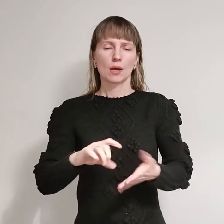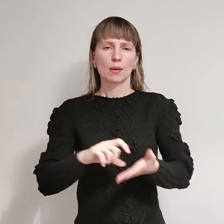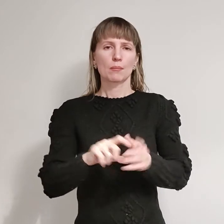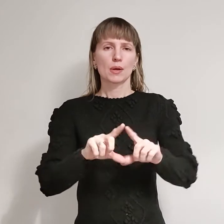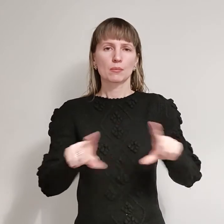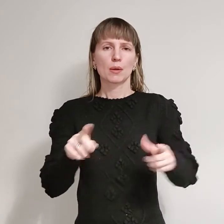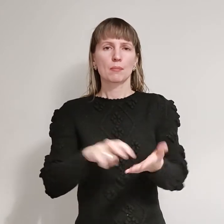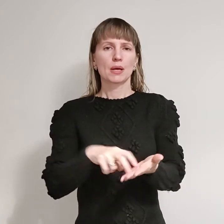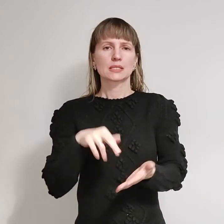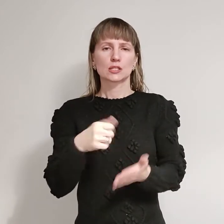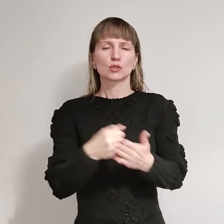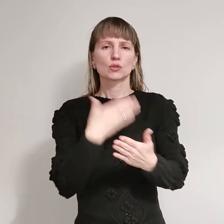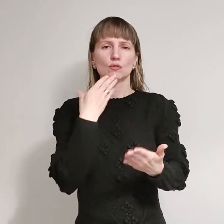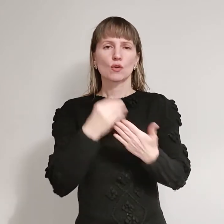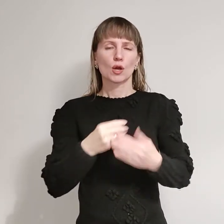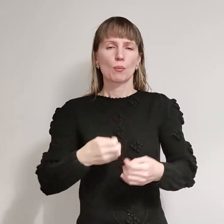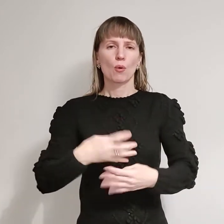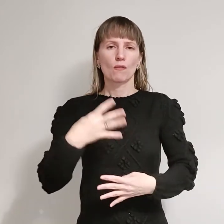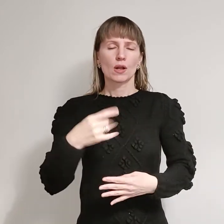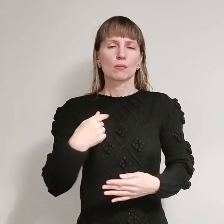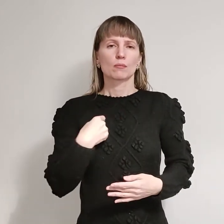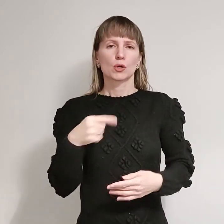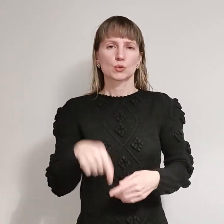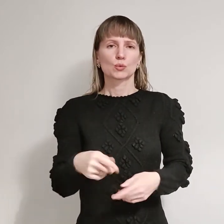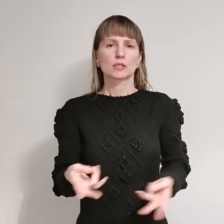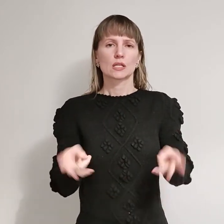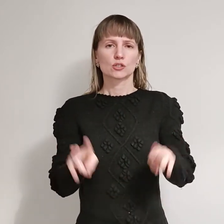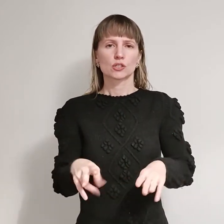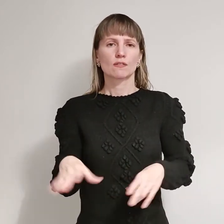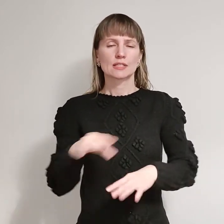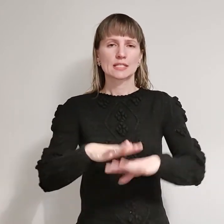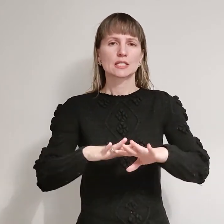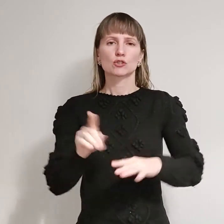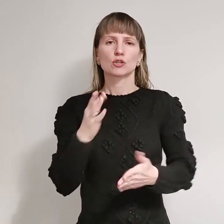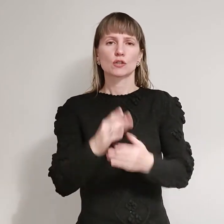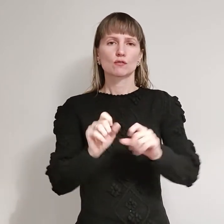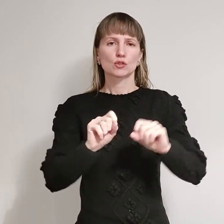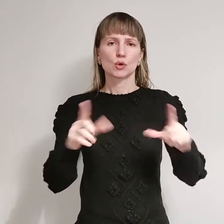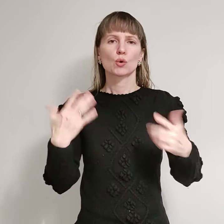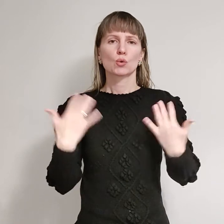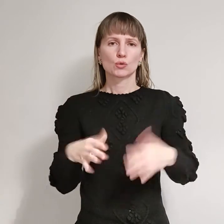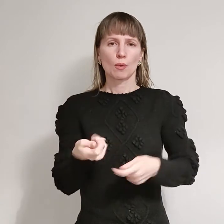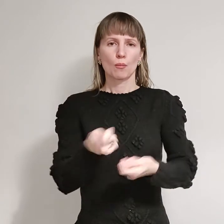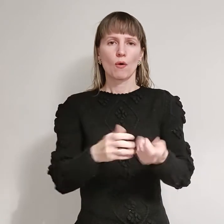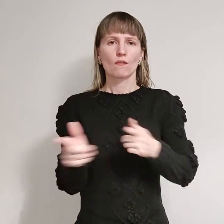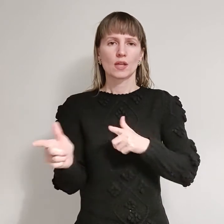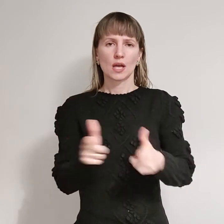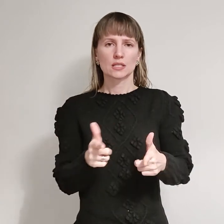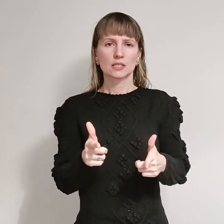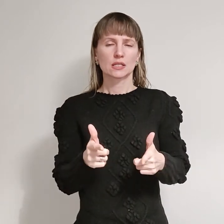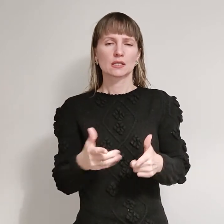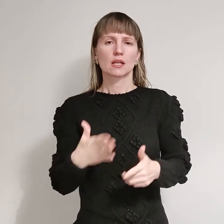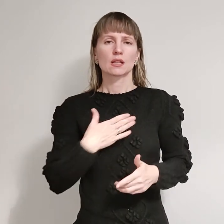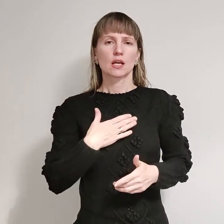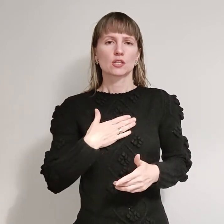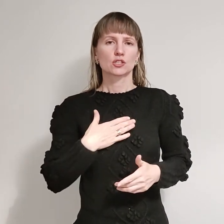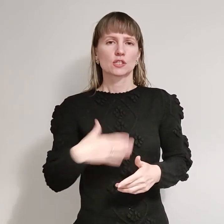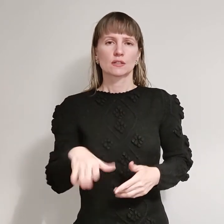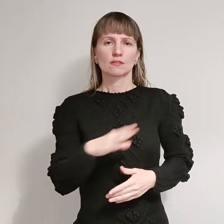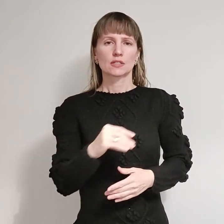бояться йти до своїх поверхів, а ми їх тут залишаємо. Всі сітки, що є в школі, у нас вже пов'язані. Наші всі тут поруч,